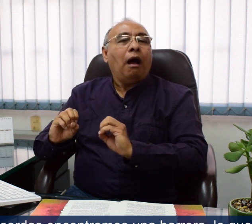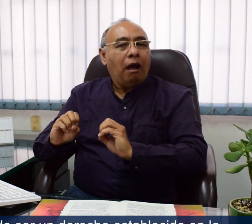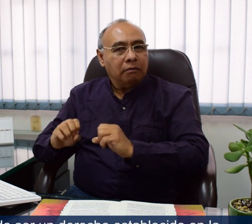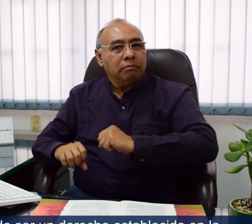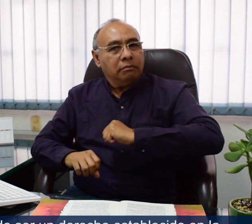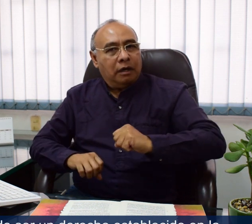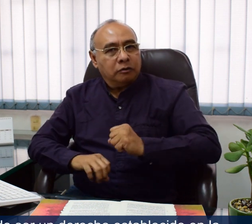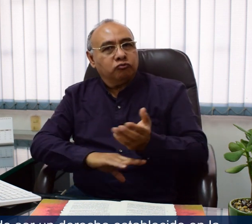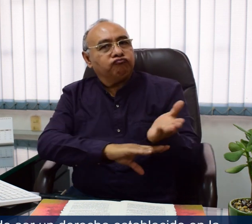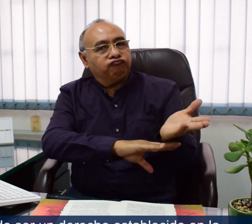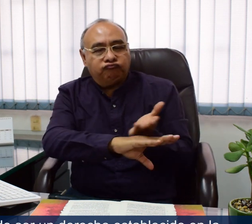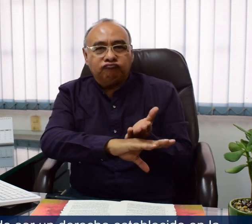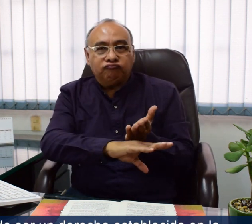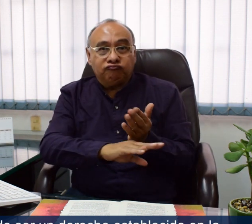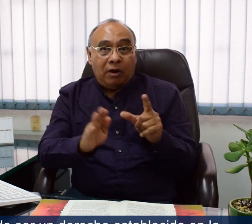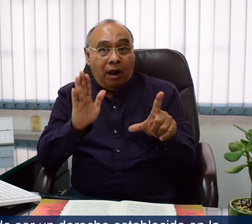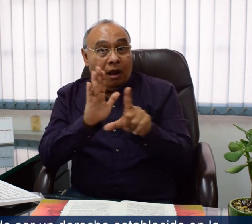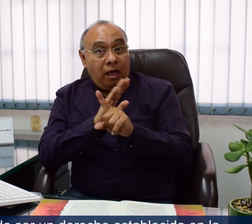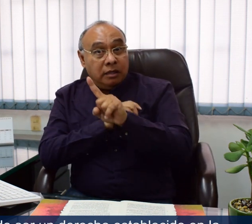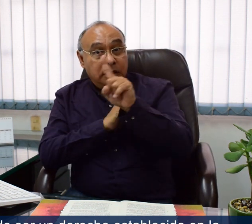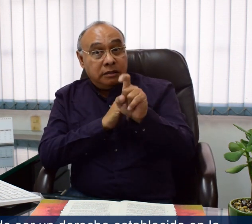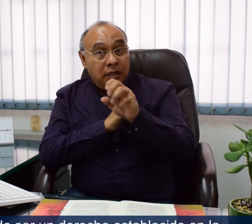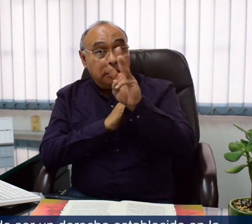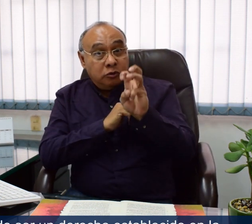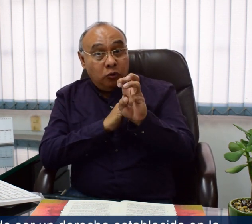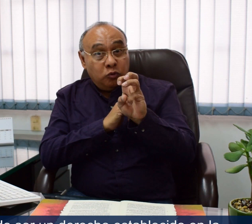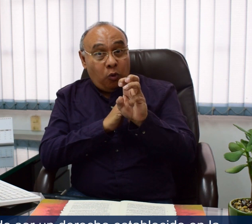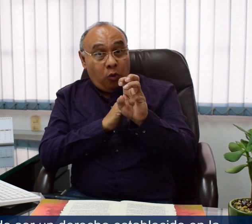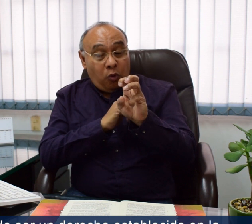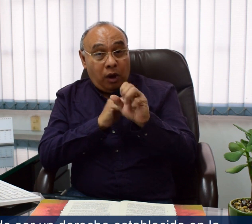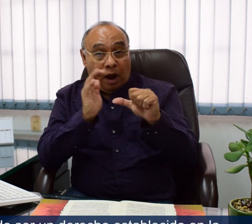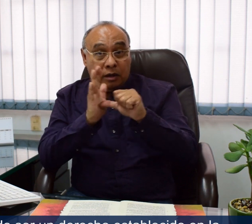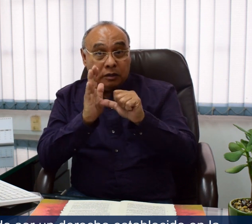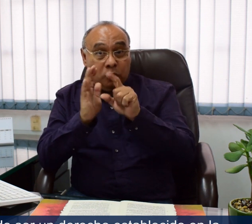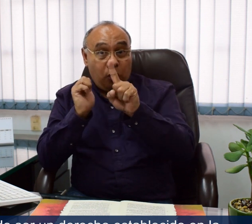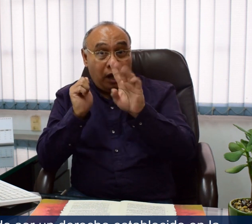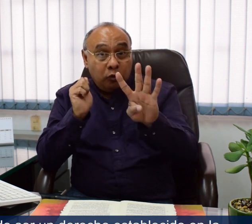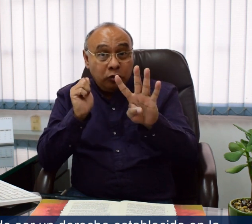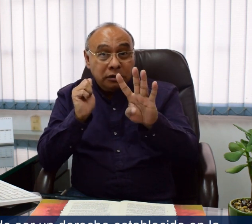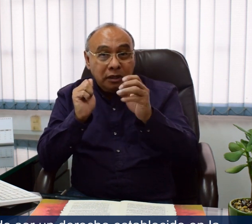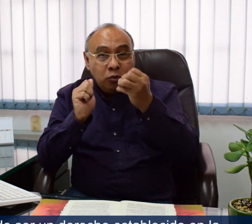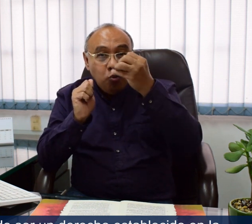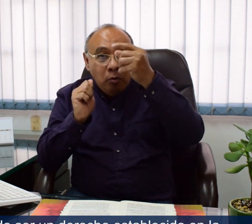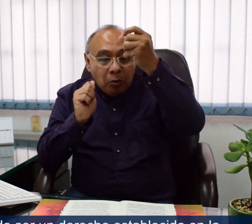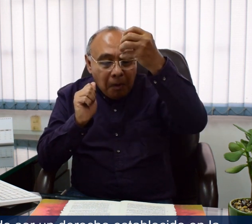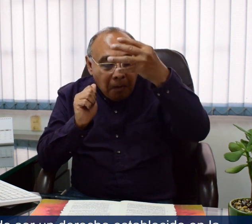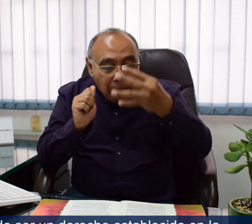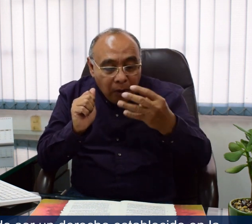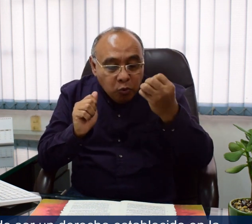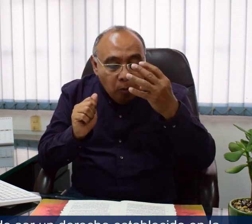A pesar de ser un derecho establecido en la Ley 1618, artículo 14, número 4, que dice